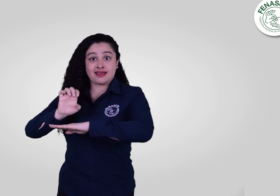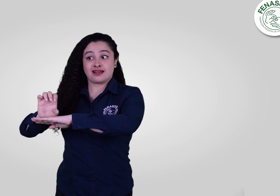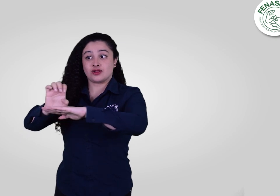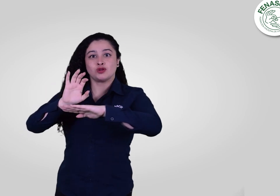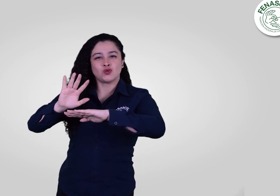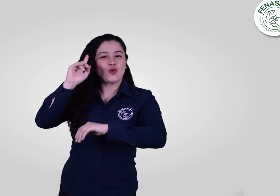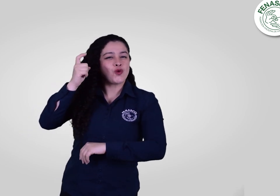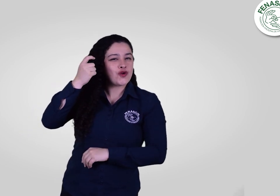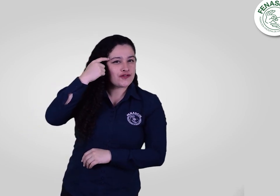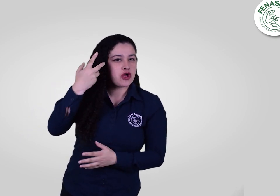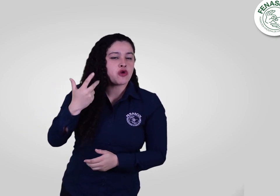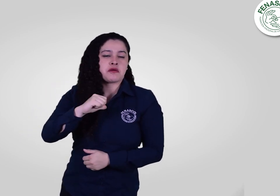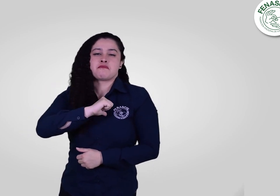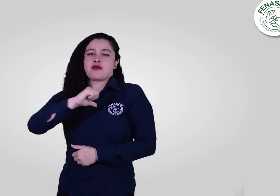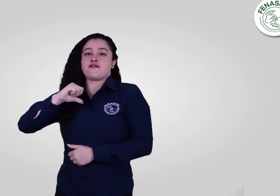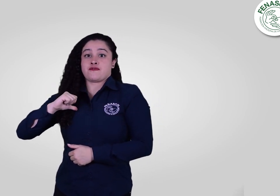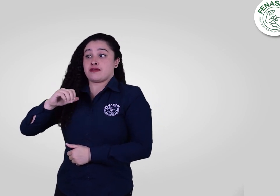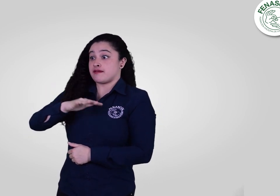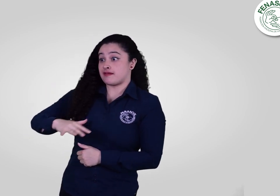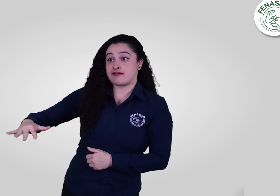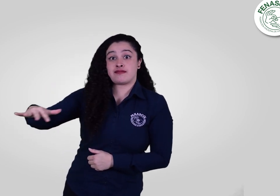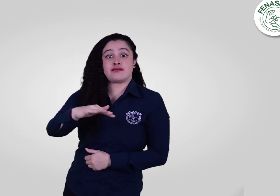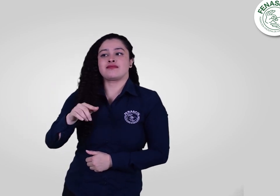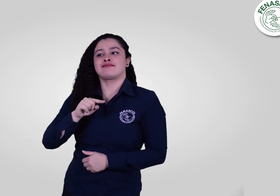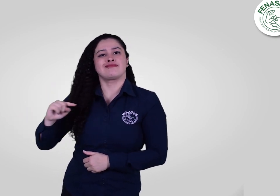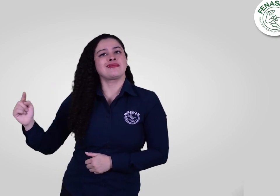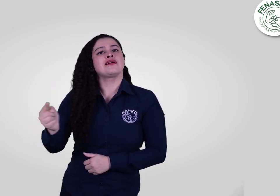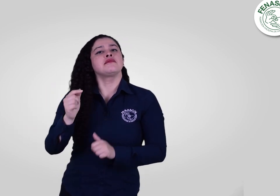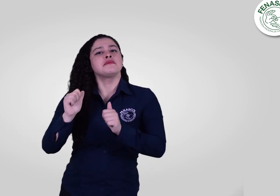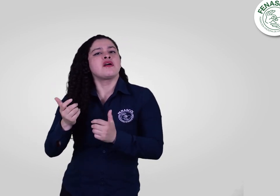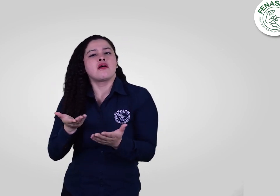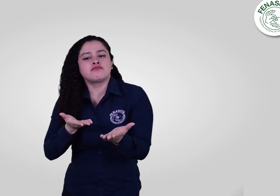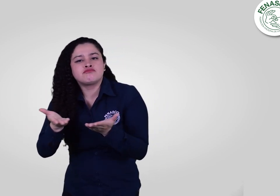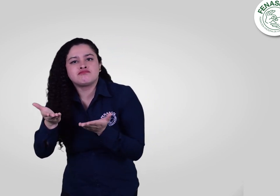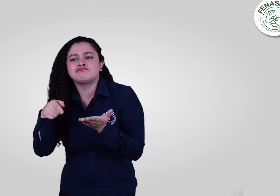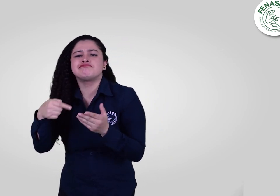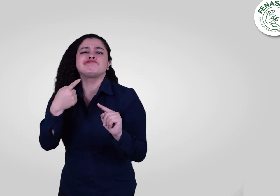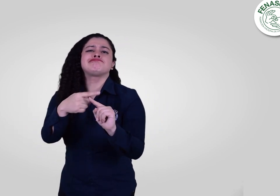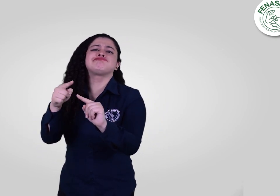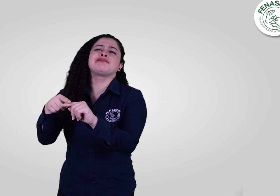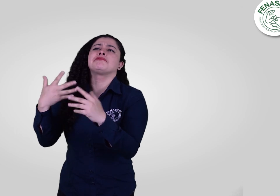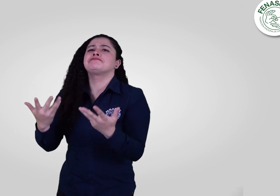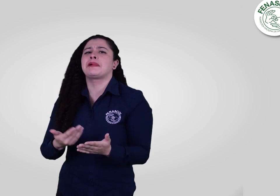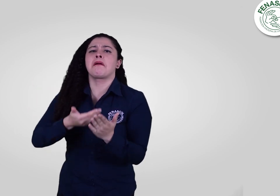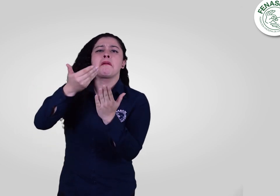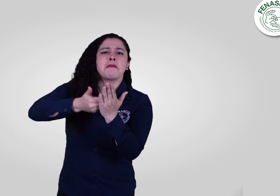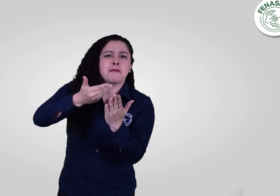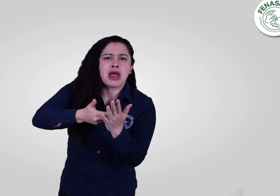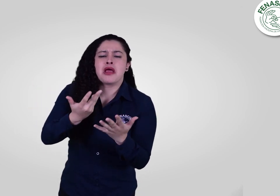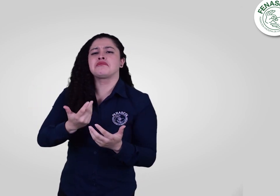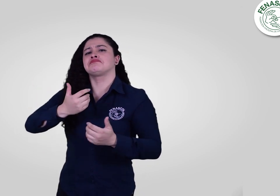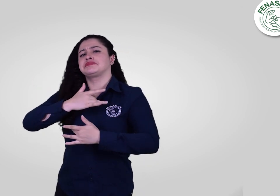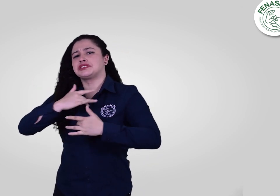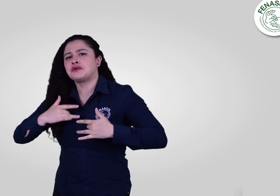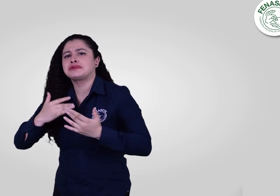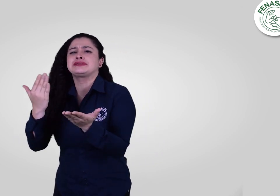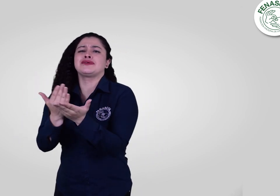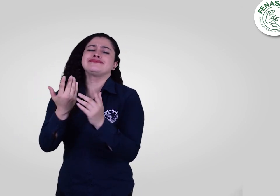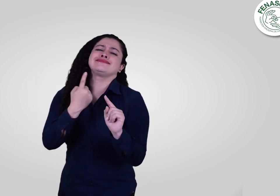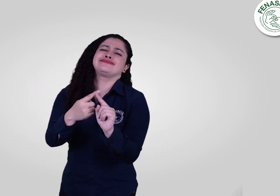públicas y privadas encargadas de la prestación de los servicios públicos de cualquier naturaleza tipo